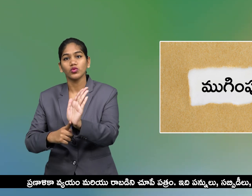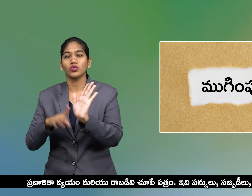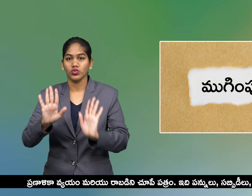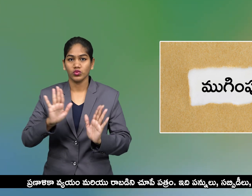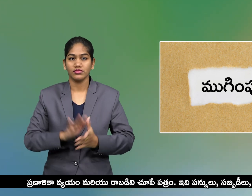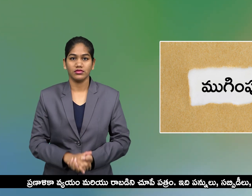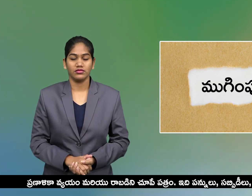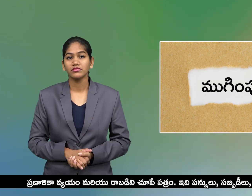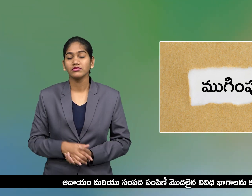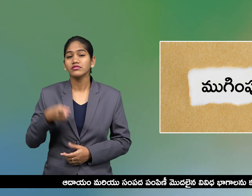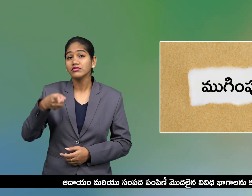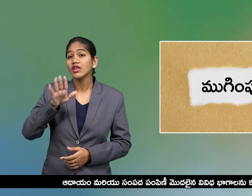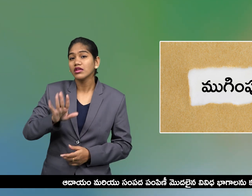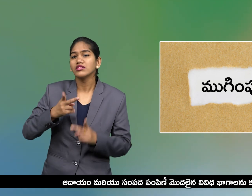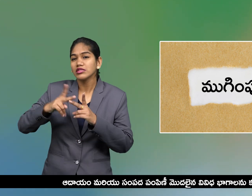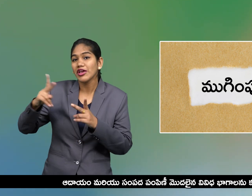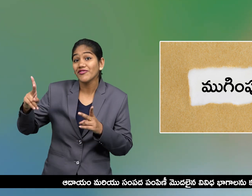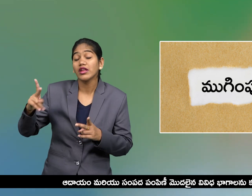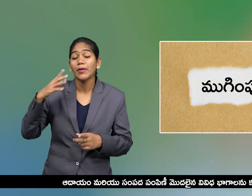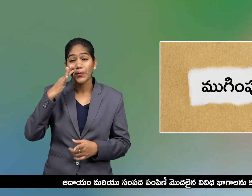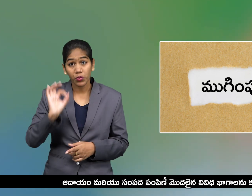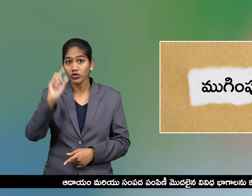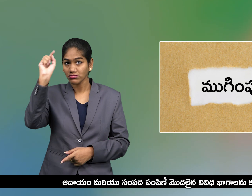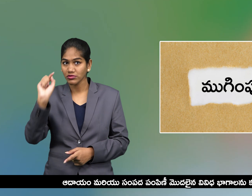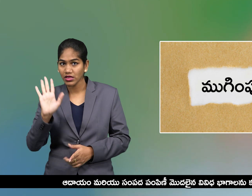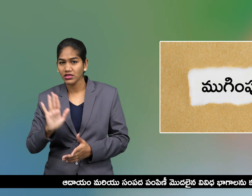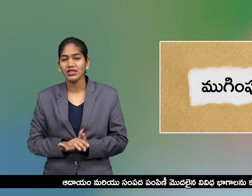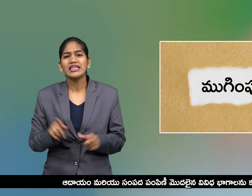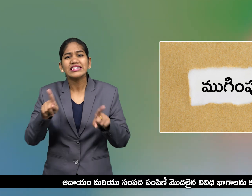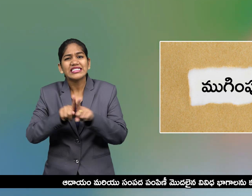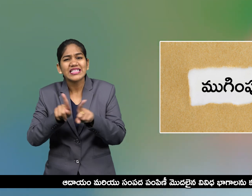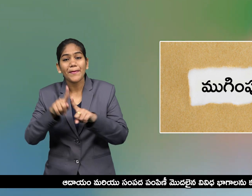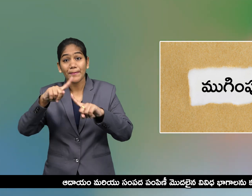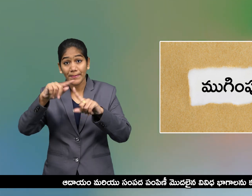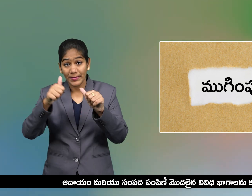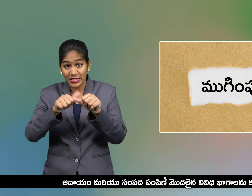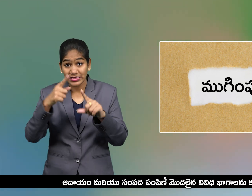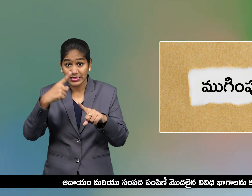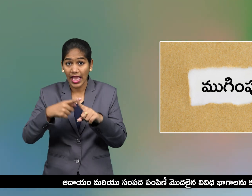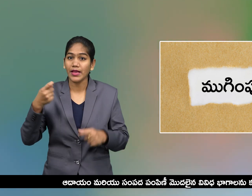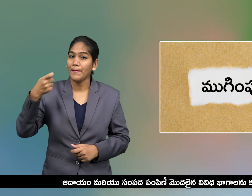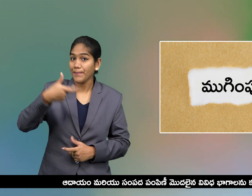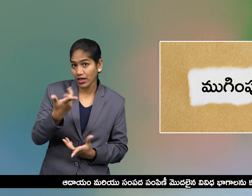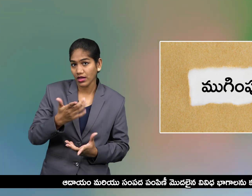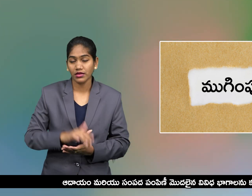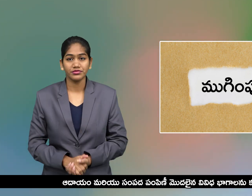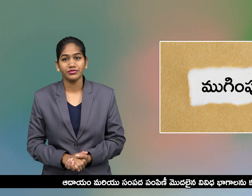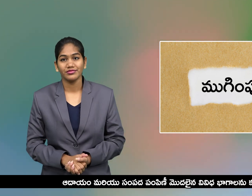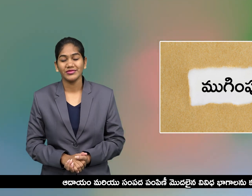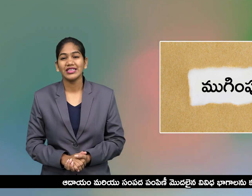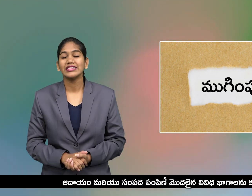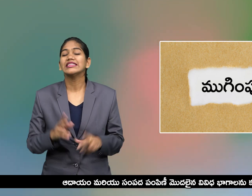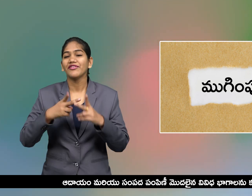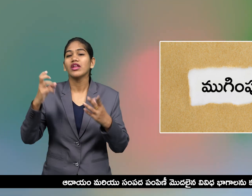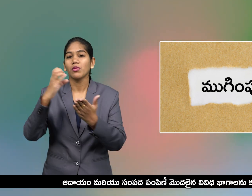వనరుల కేటాయింపు, ఆదాయం మరియు సంపద పంపిణీ మొదలైన వివిధ భాగాలను కలిగి ఉంది.